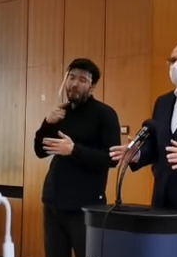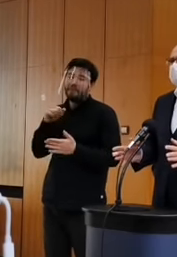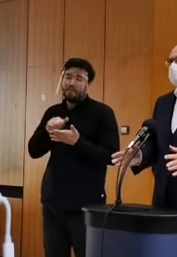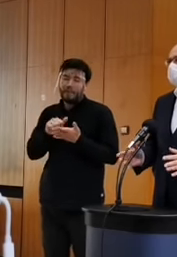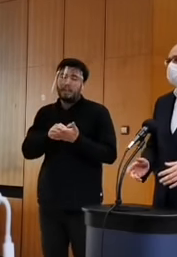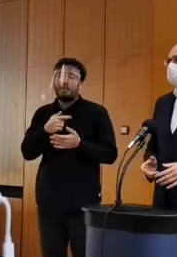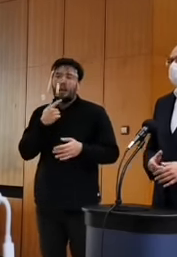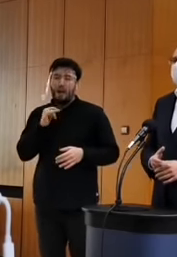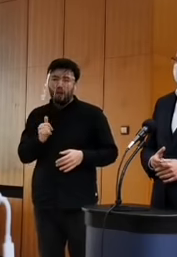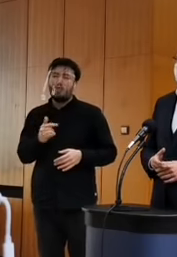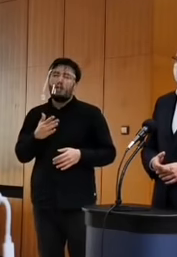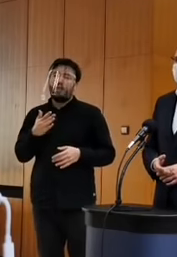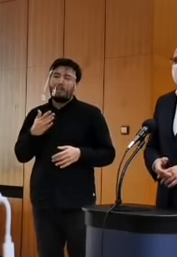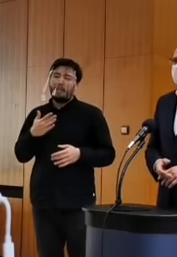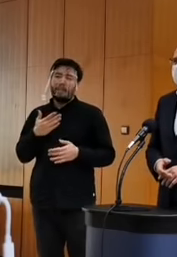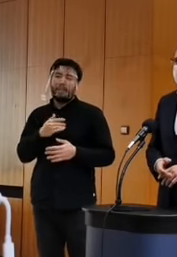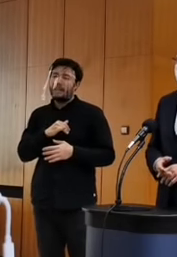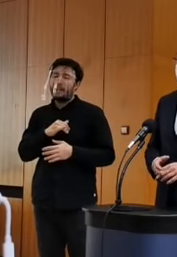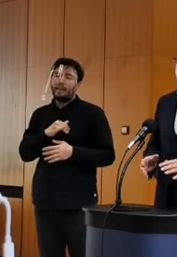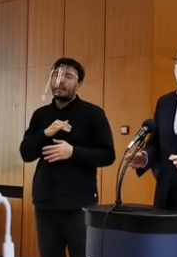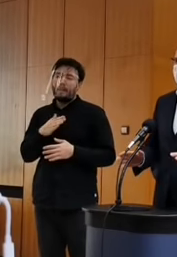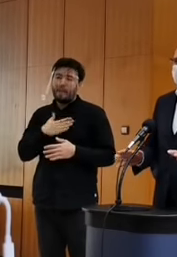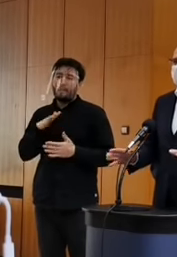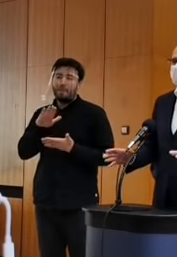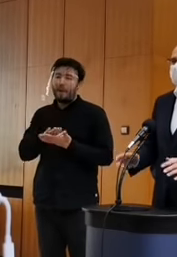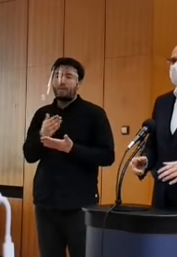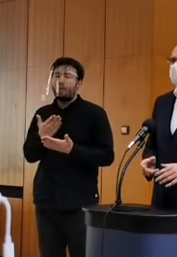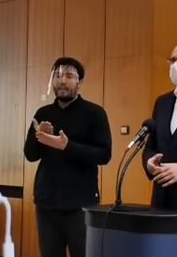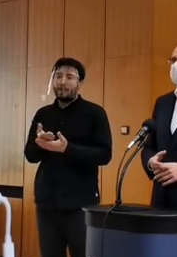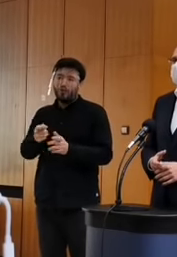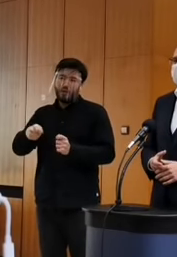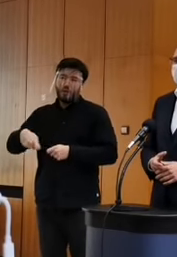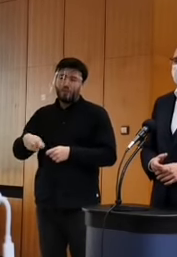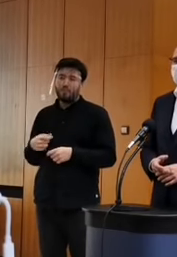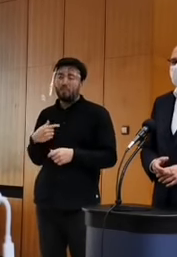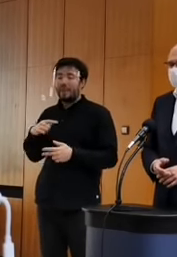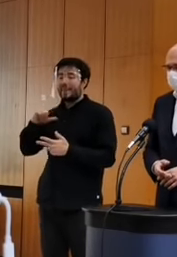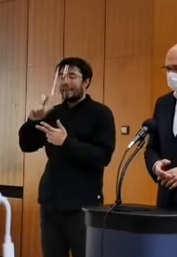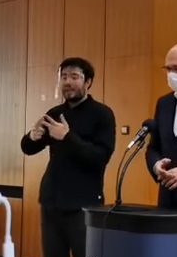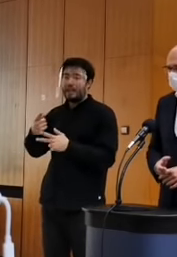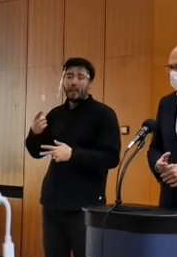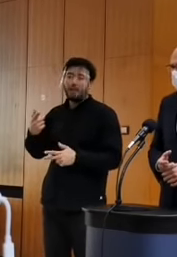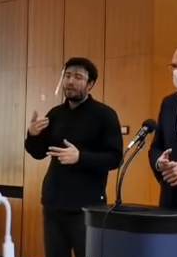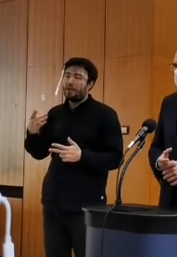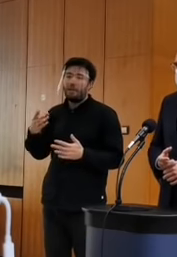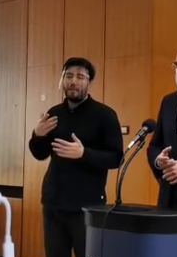bolo v našich silách, aby sme konečne mohli odškodňovať. Opäť raz, dnes po tretíkrát, to neprešlo vládou.